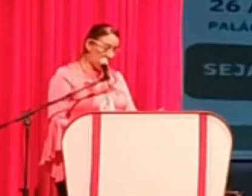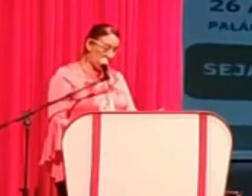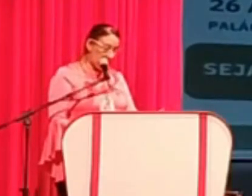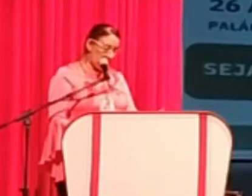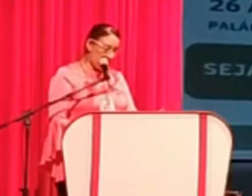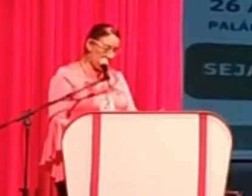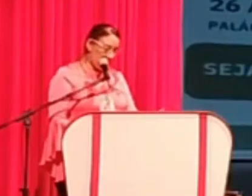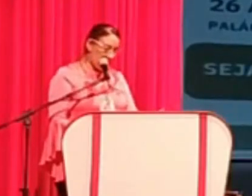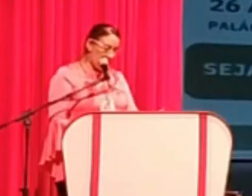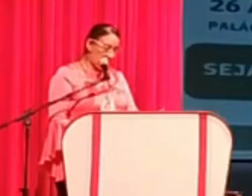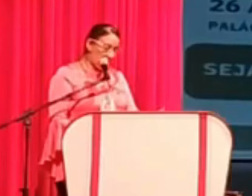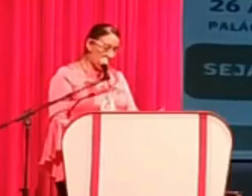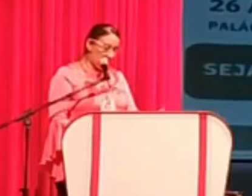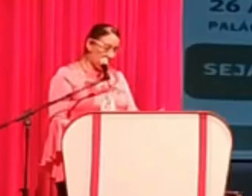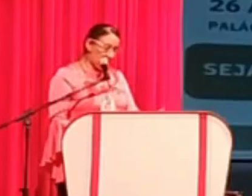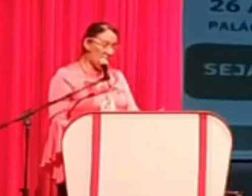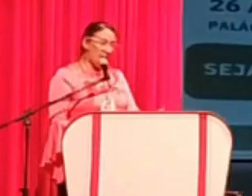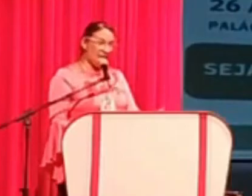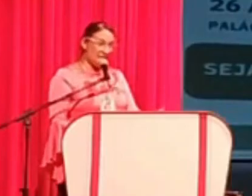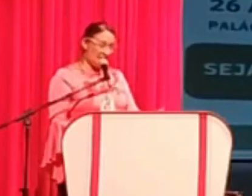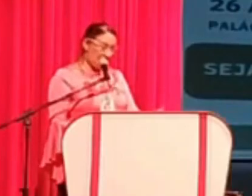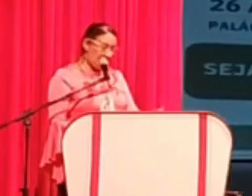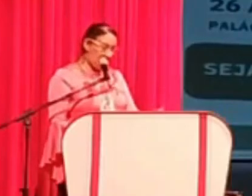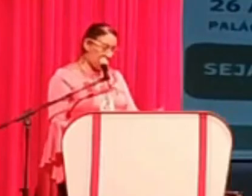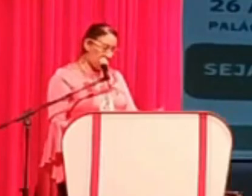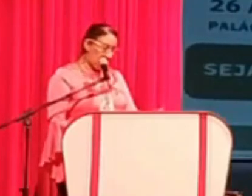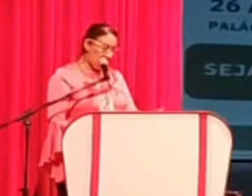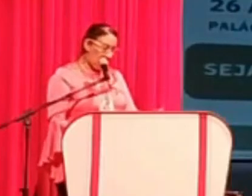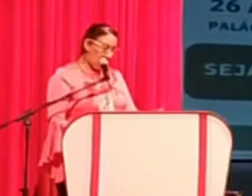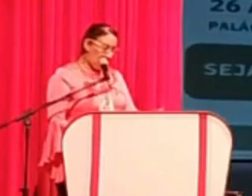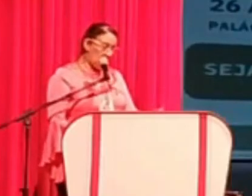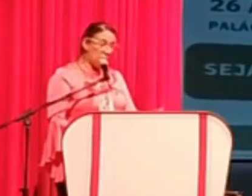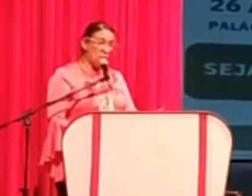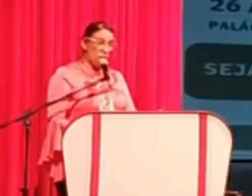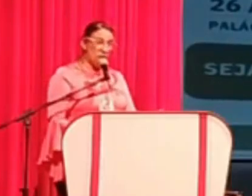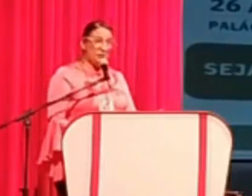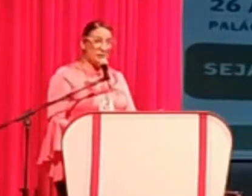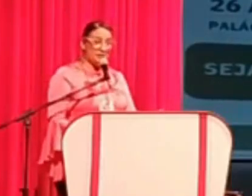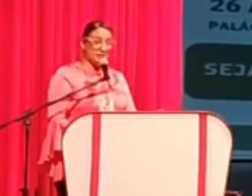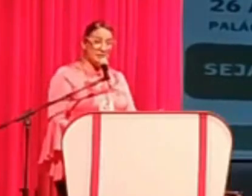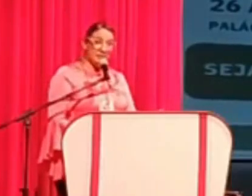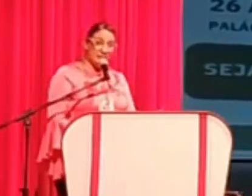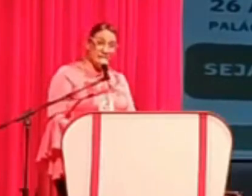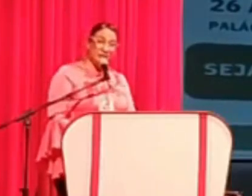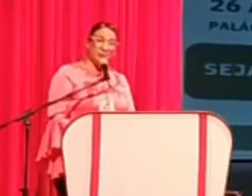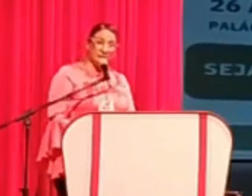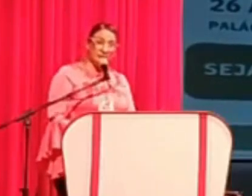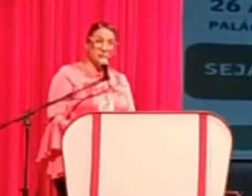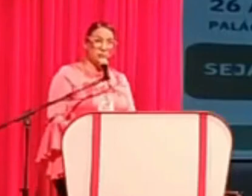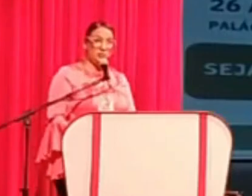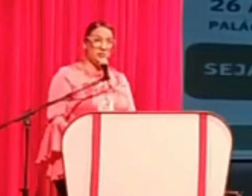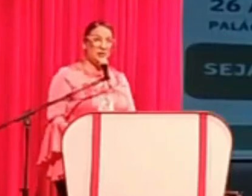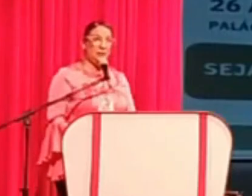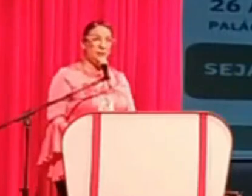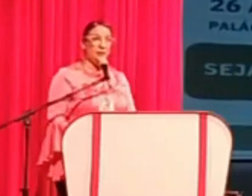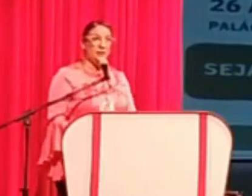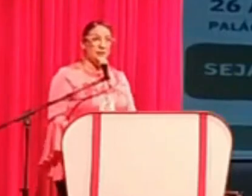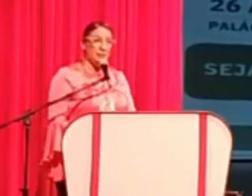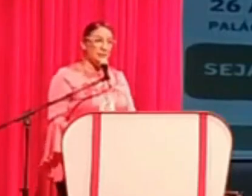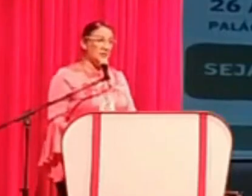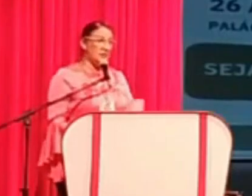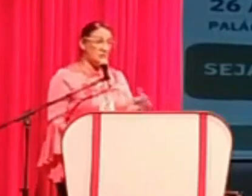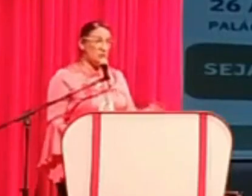o comprometimento. O nosso gabinete também está aberto. Nos procure para trazer demandas do